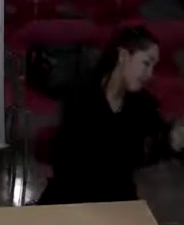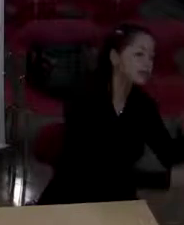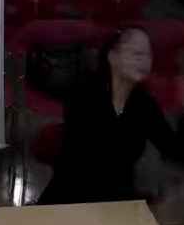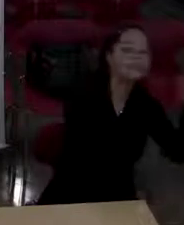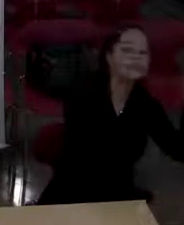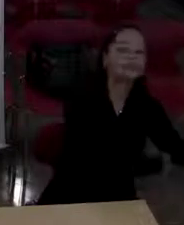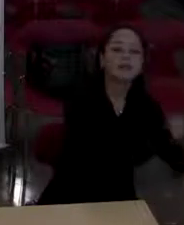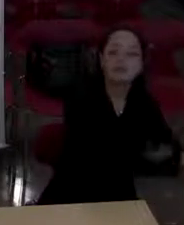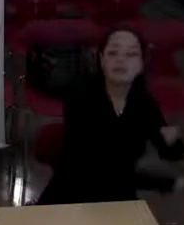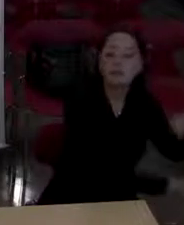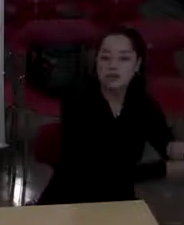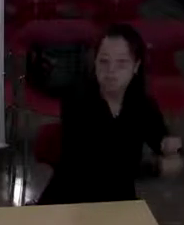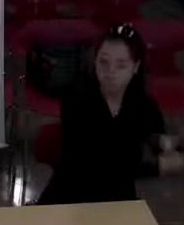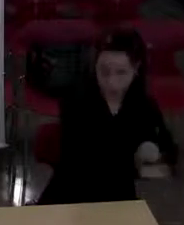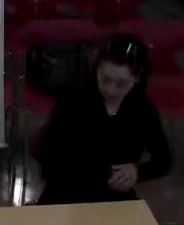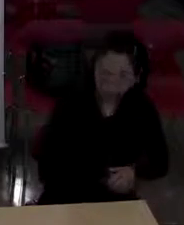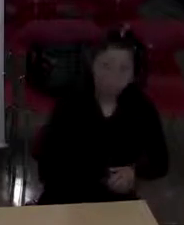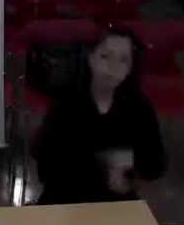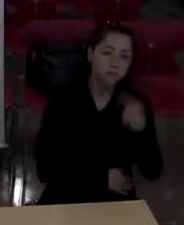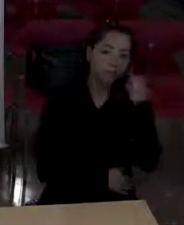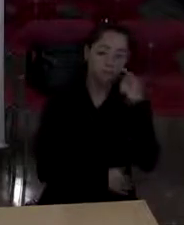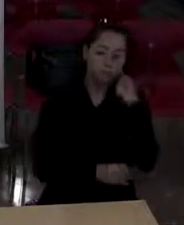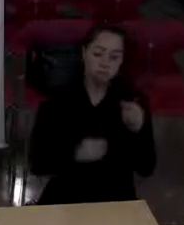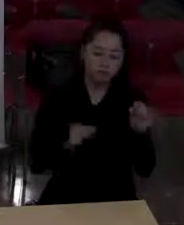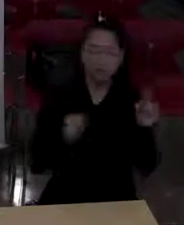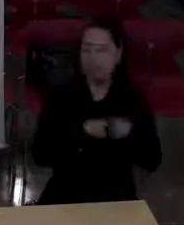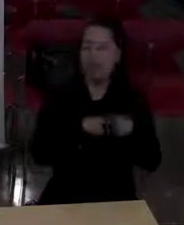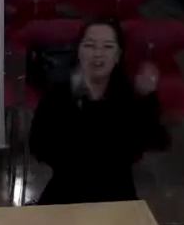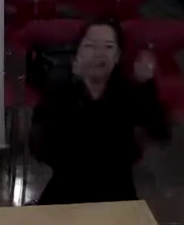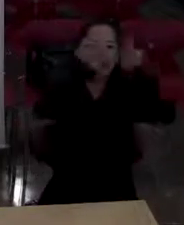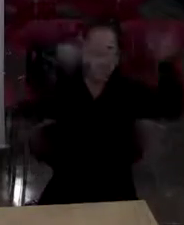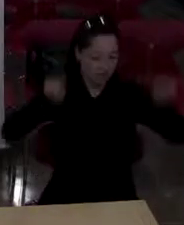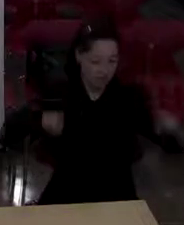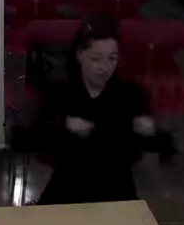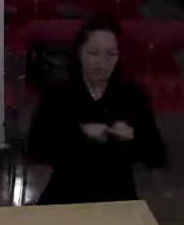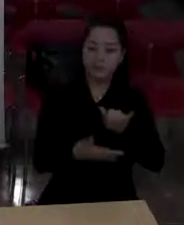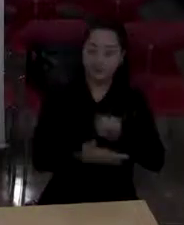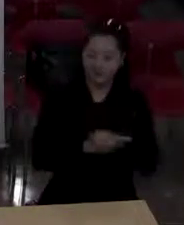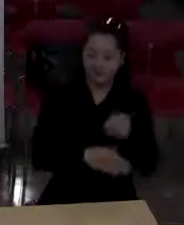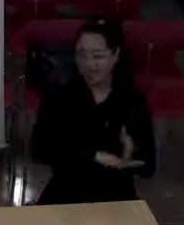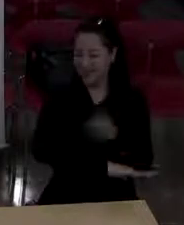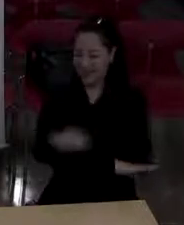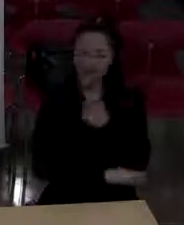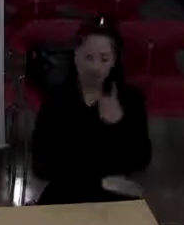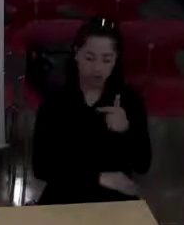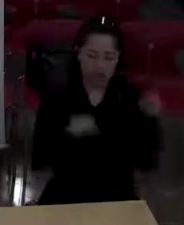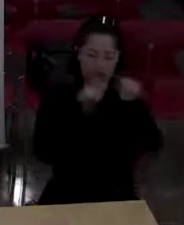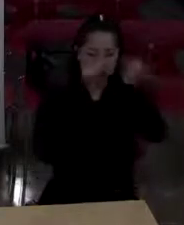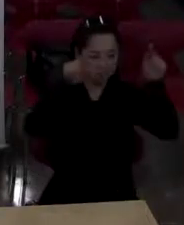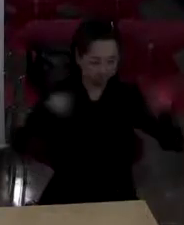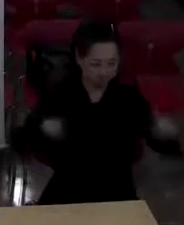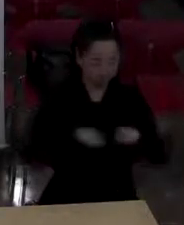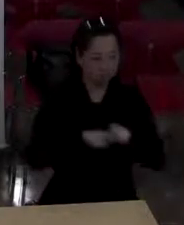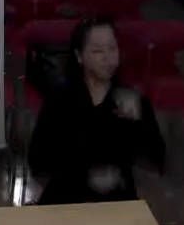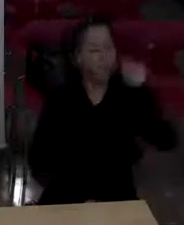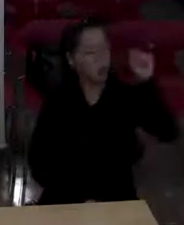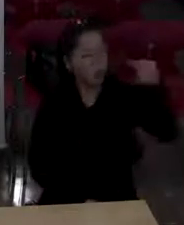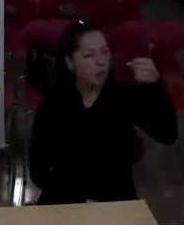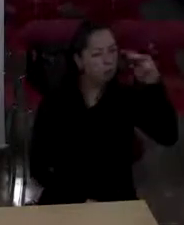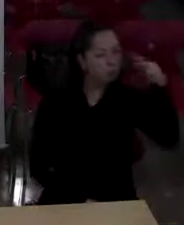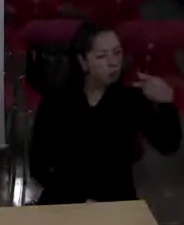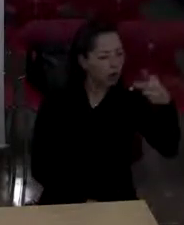En este marco, pues el desarrollo se demarca desde que el bebé se encuentra en el vientre materno, como les venía diciendo, puesto que ya inician una